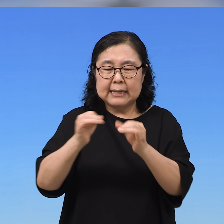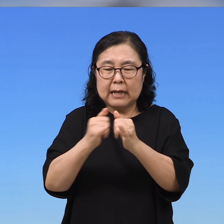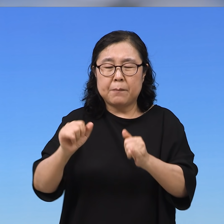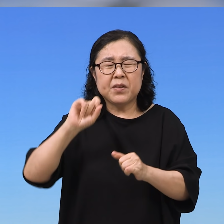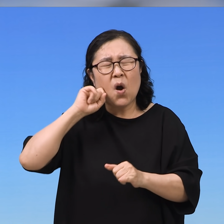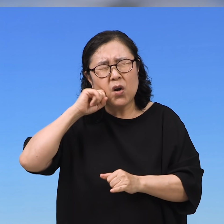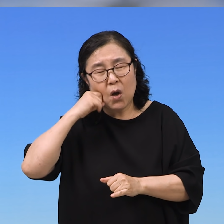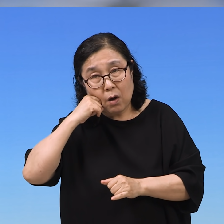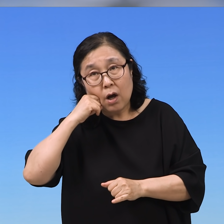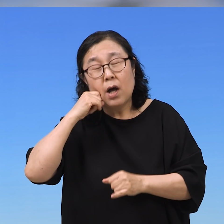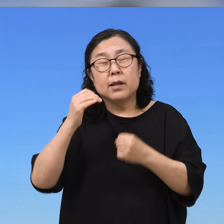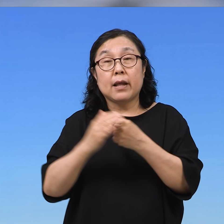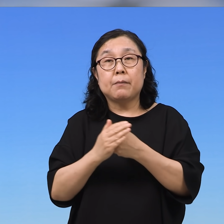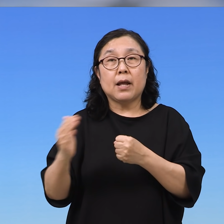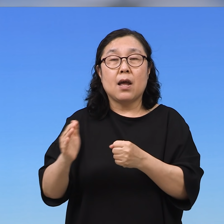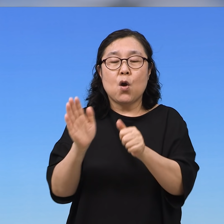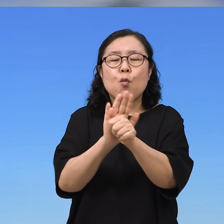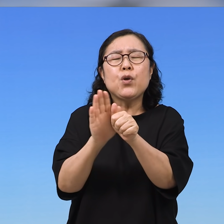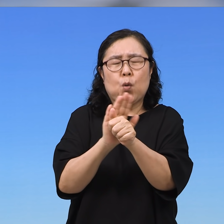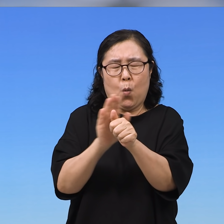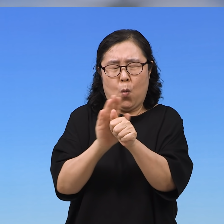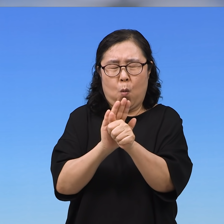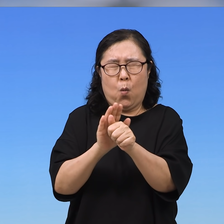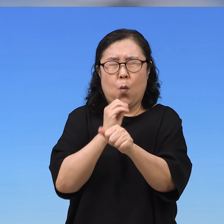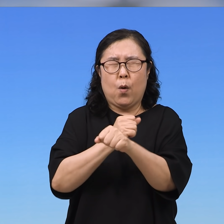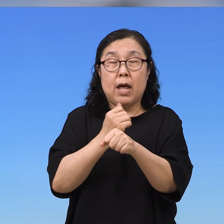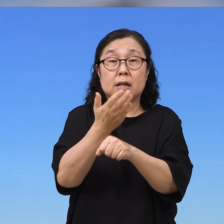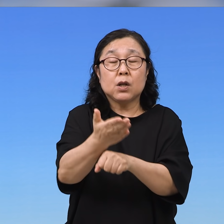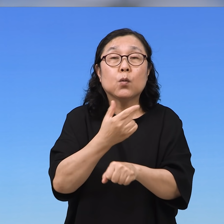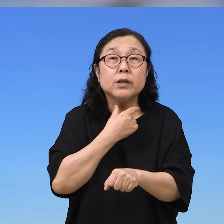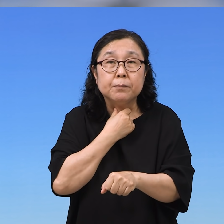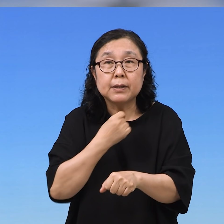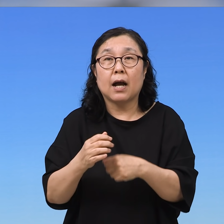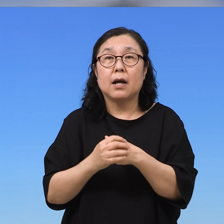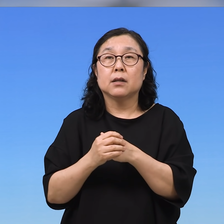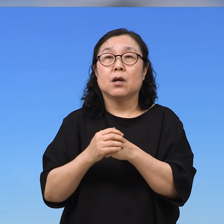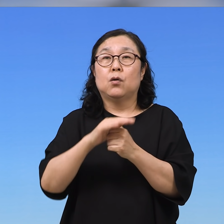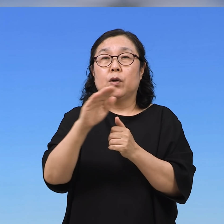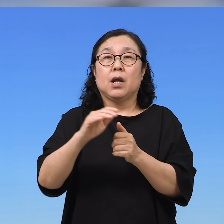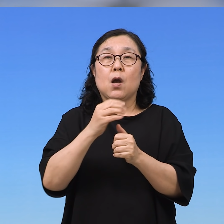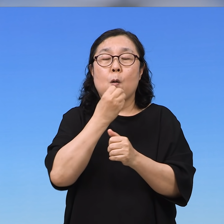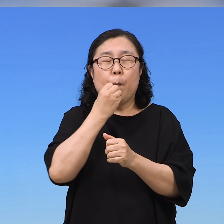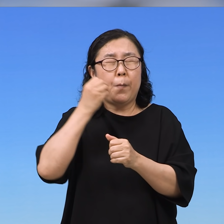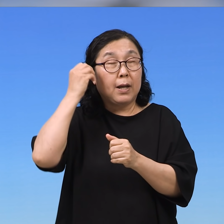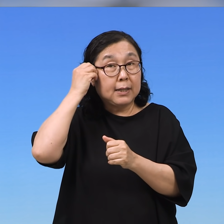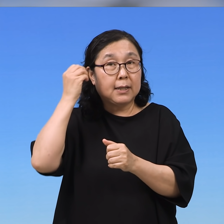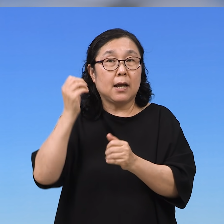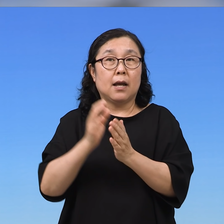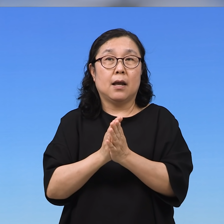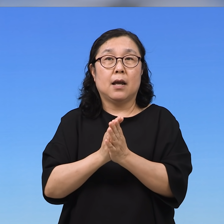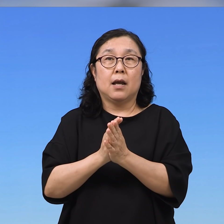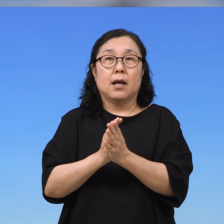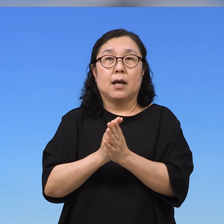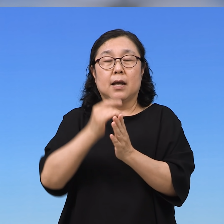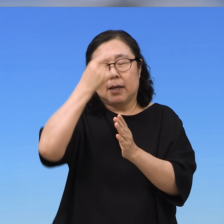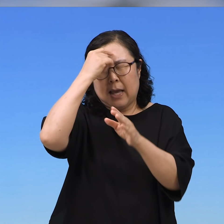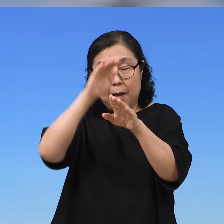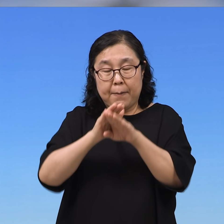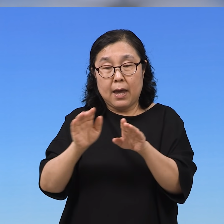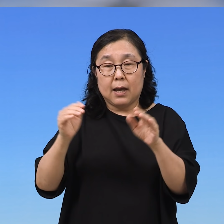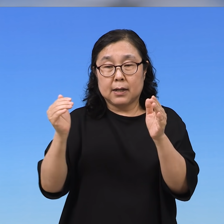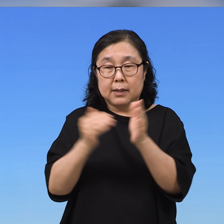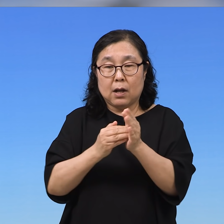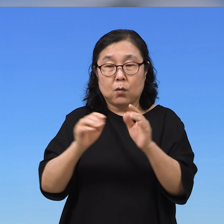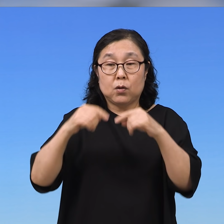힘드실까, 뭐라도 위로가 좀 되고 싶은데 그런 고민을 하다가 무슨 결정을 했냐 하면, 우리 홈페이지에 오늘 예배 마치고